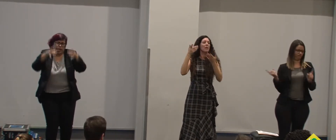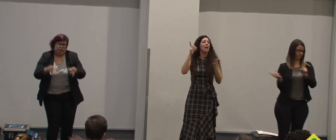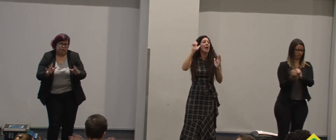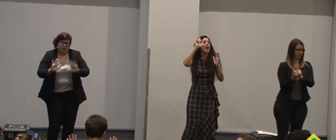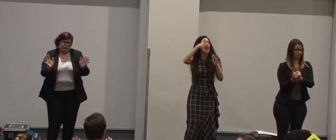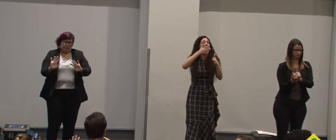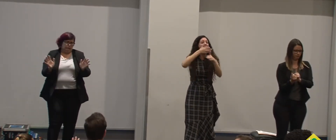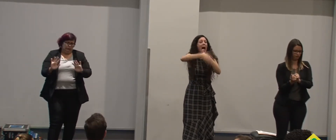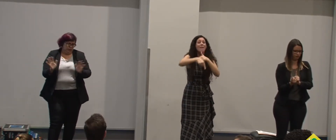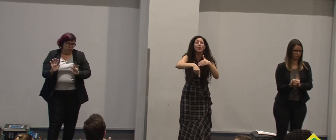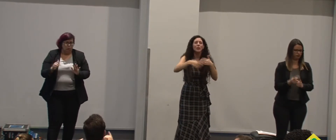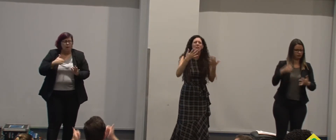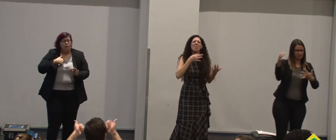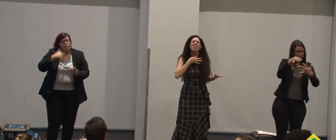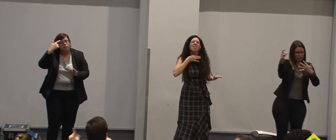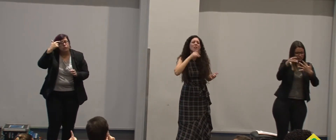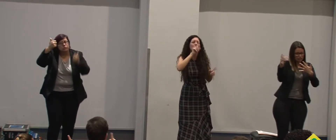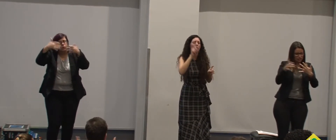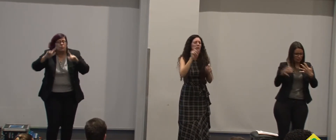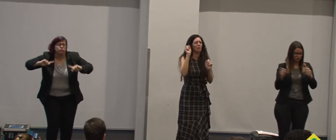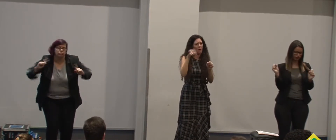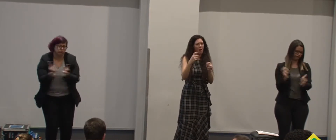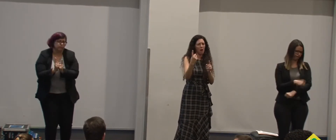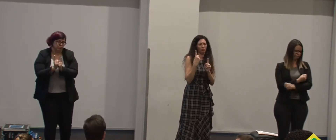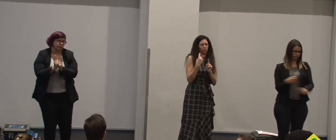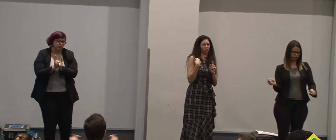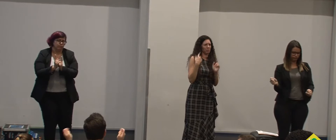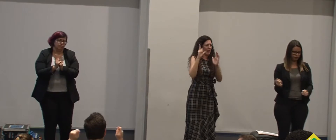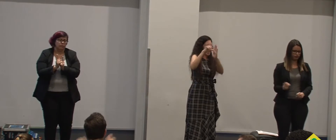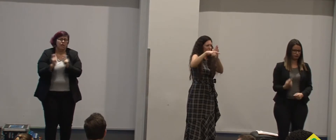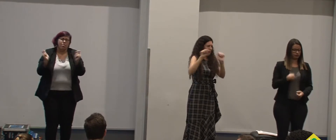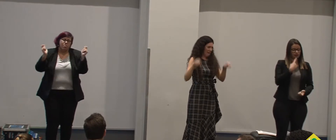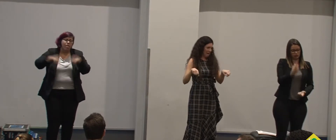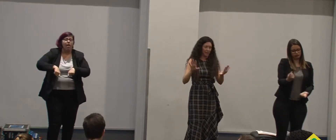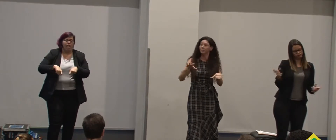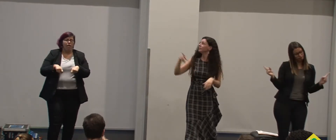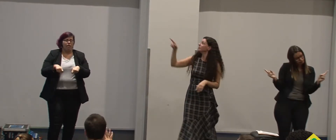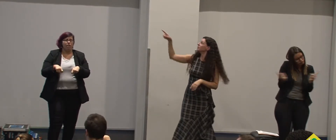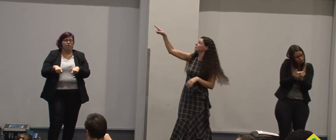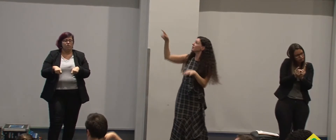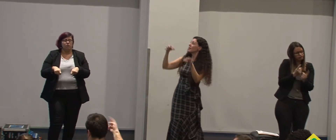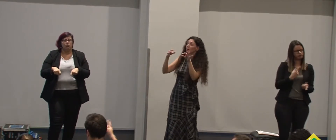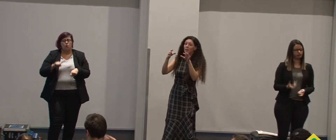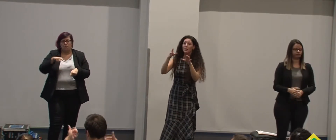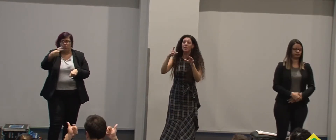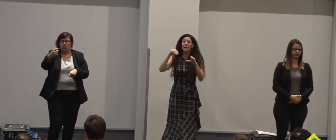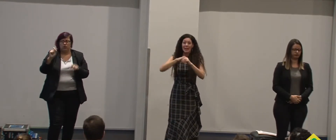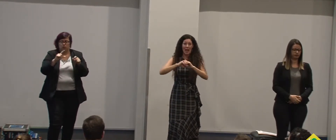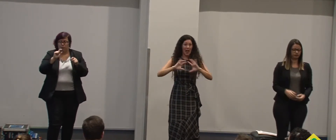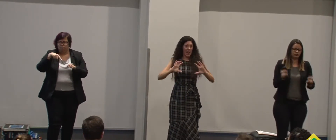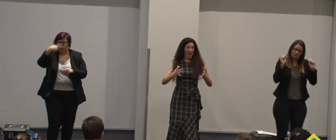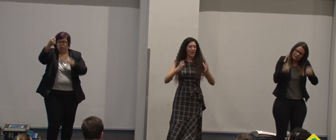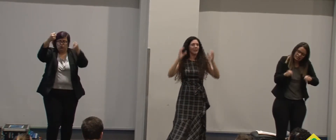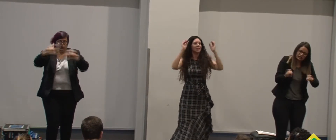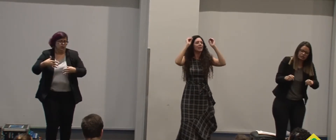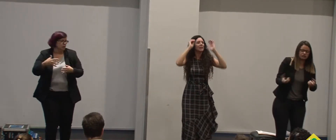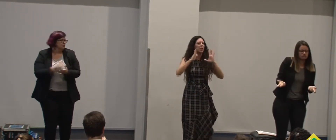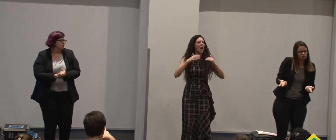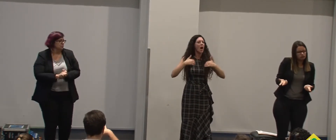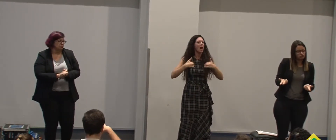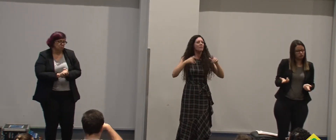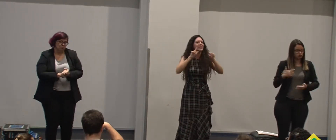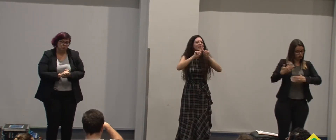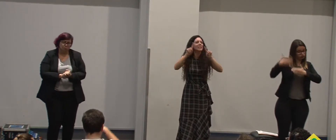Então, eu não vou detalhar muito bem essas estratégias, eu vou falar um pouquinho mais superficialmente sobre estratégias que podem